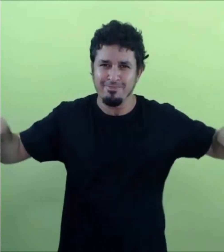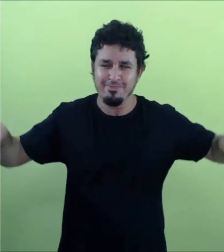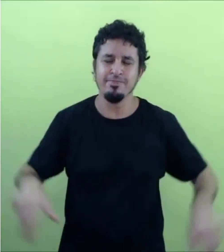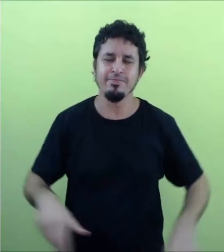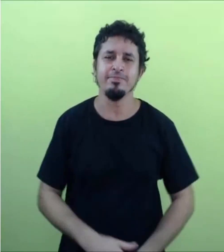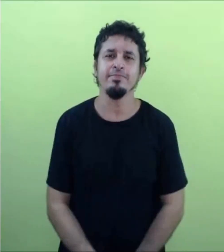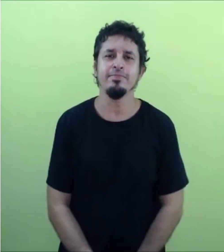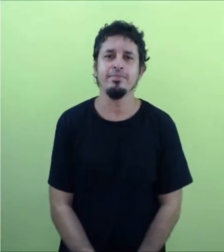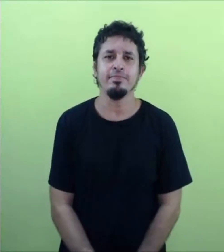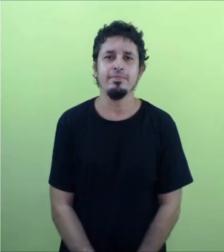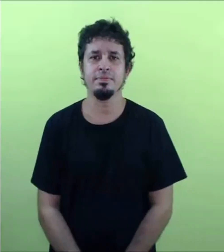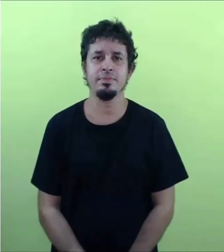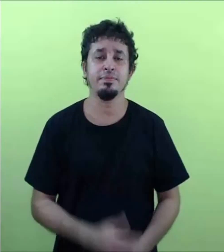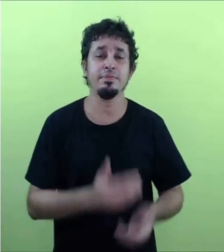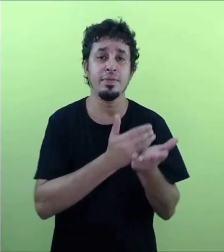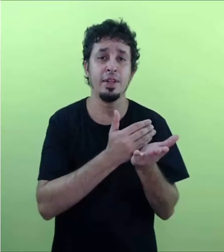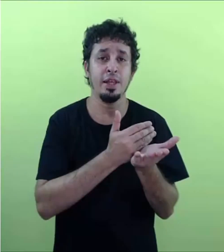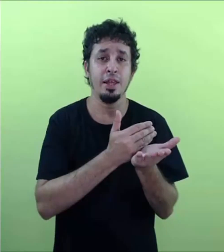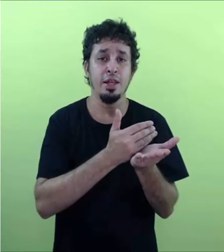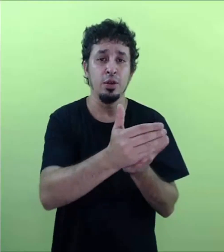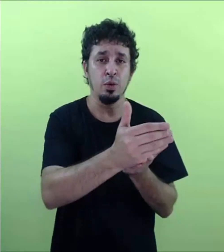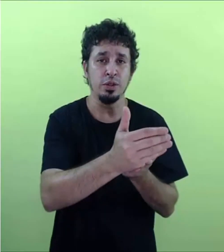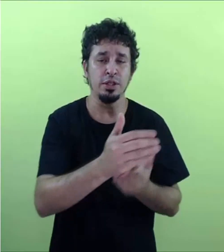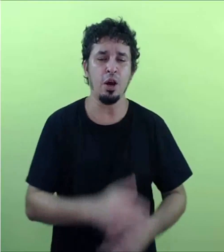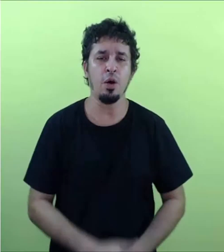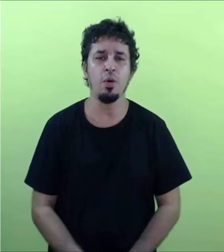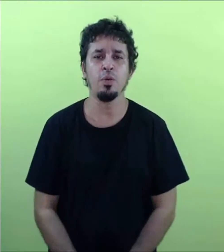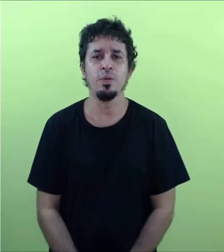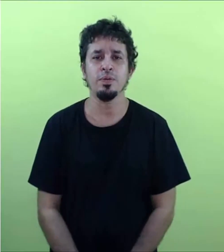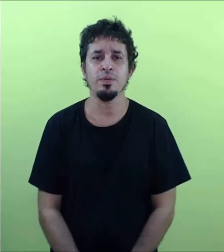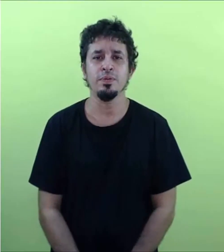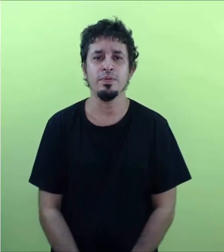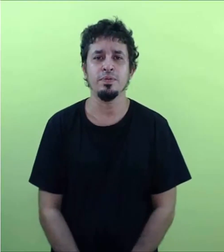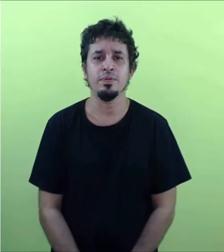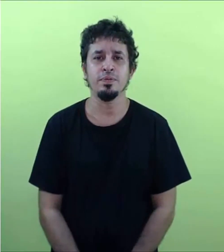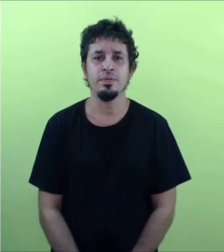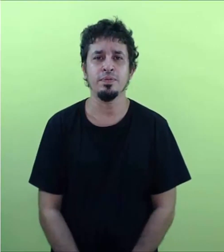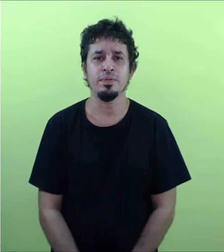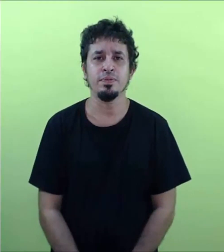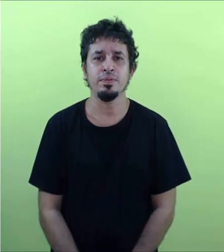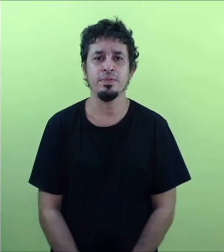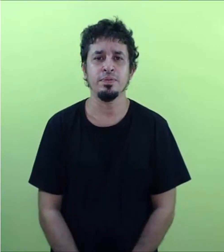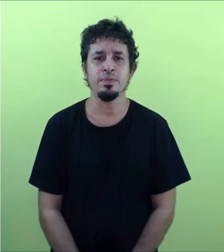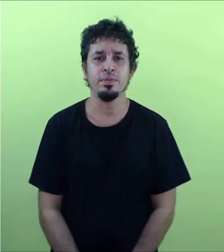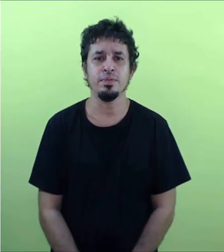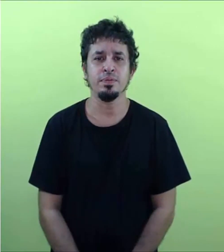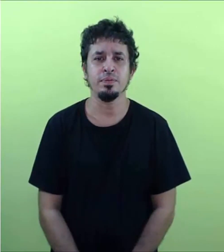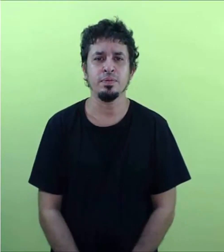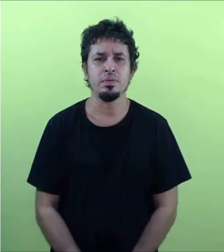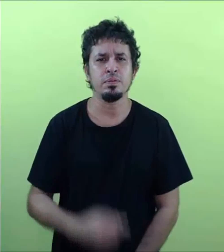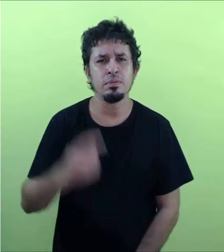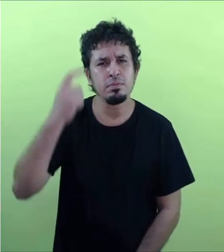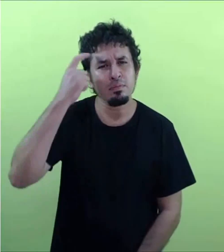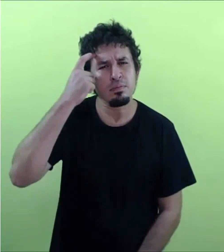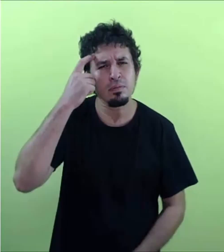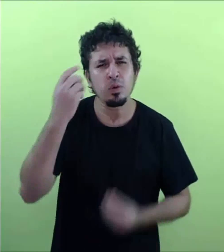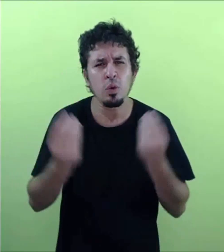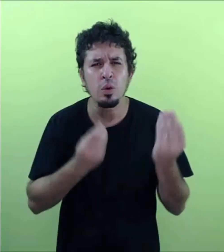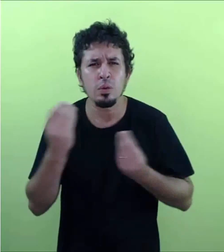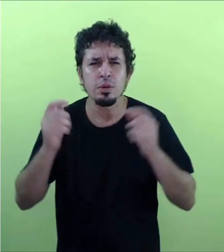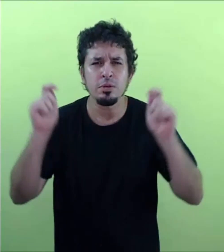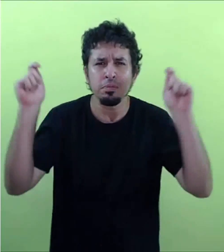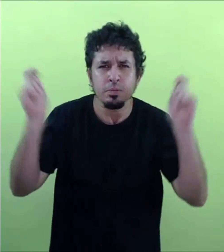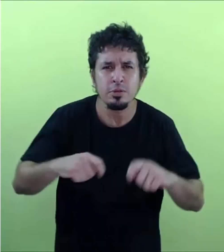do conhecimento. Introdução. Pensando na possibilidade de contribuir para a melhoria